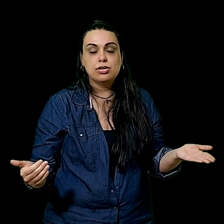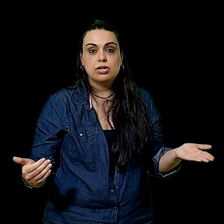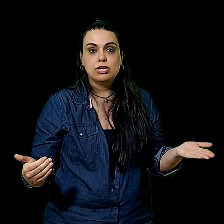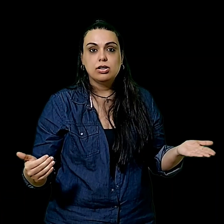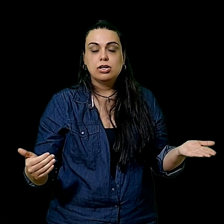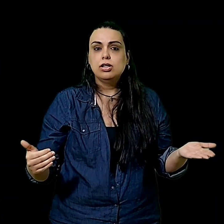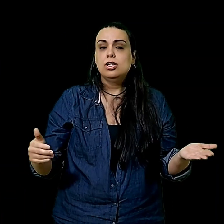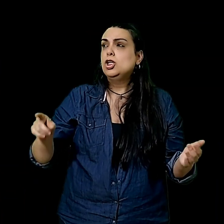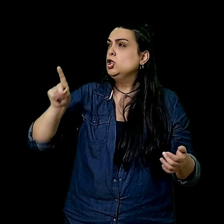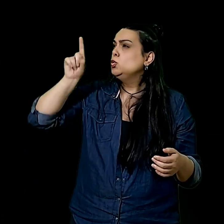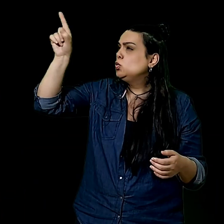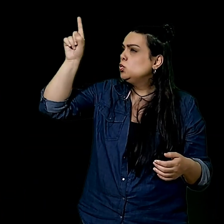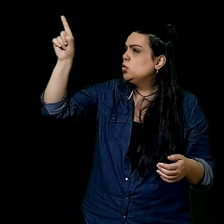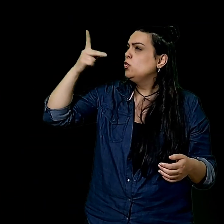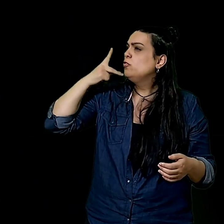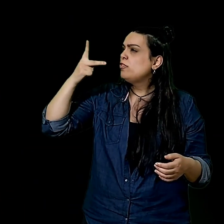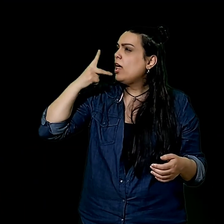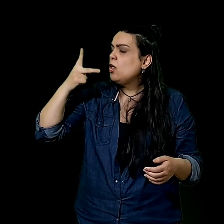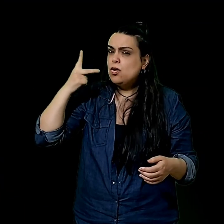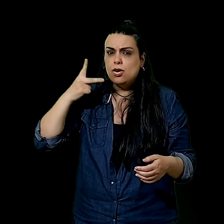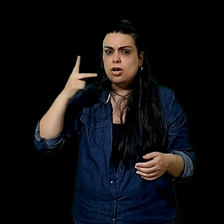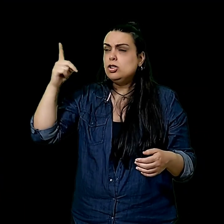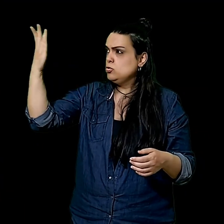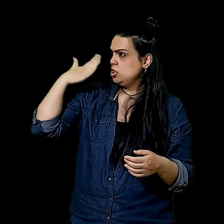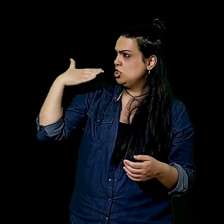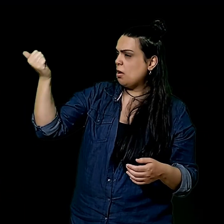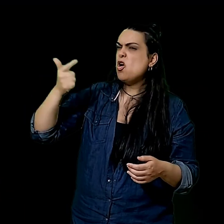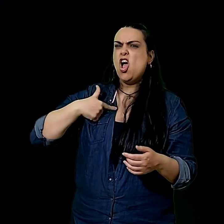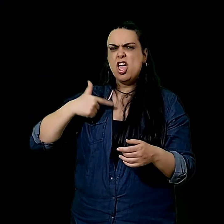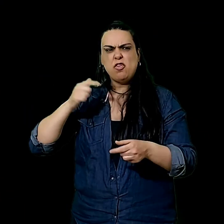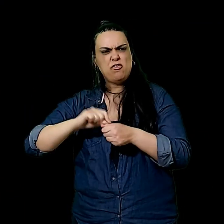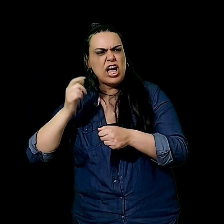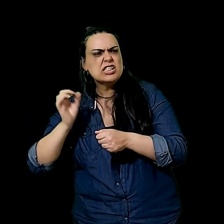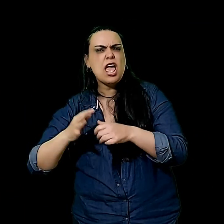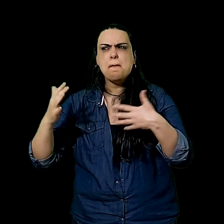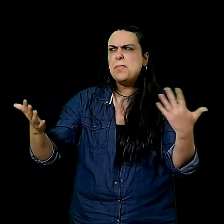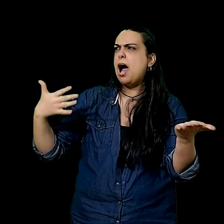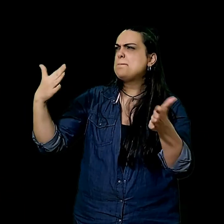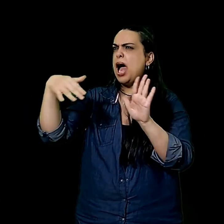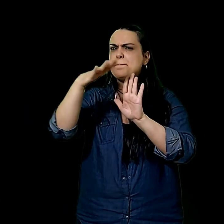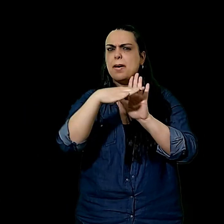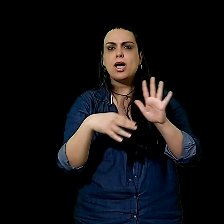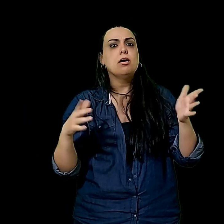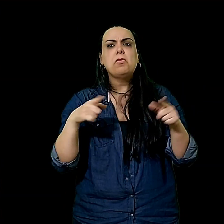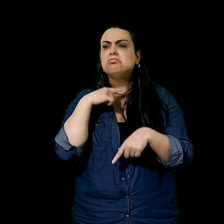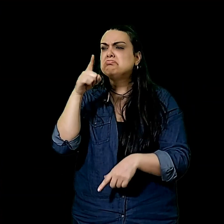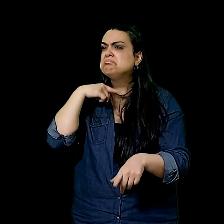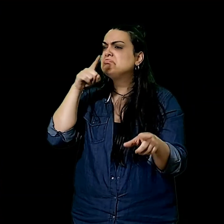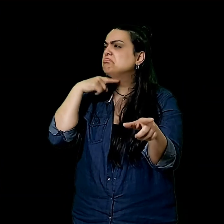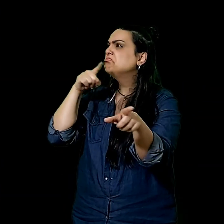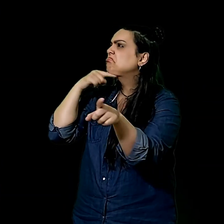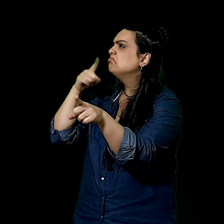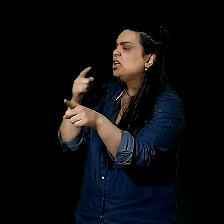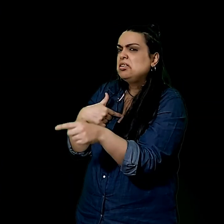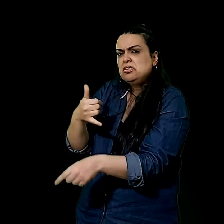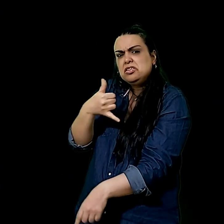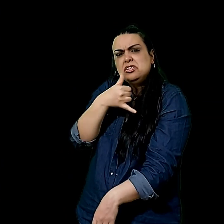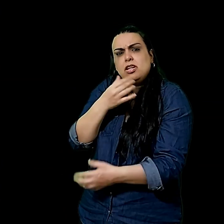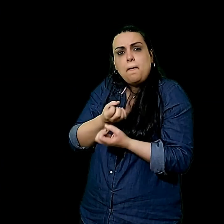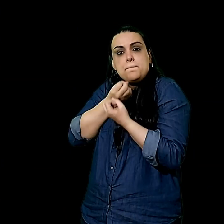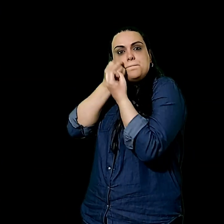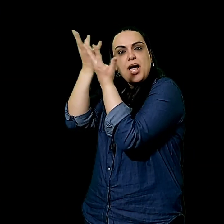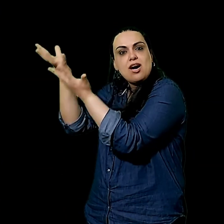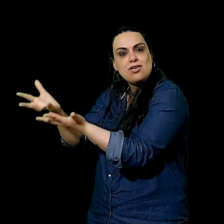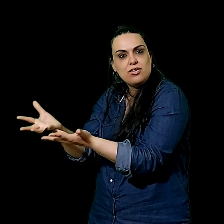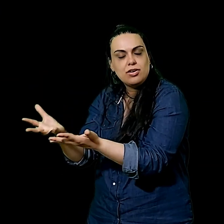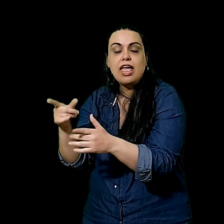chamou, o Senhor disse que eu ia plantar, que eu ia derrubar. Essa era a palavra do Senhor para ele. Mas vendo que não gerava resultado, ele manifesta a sua tristeza.